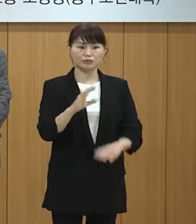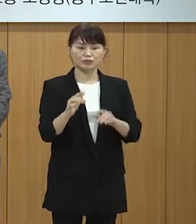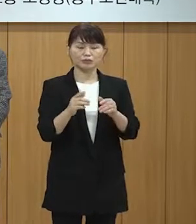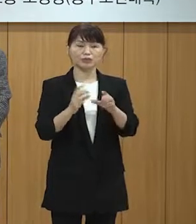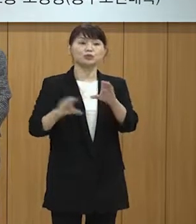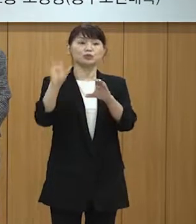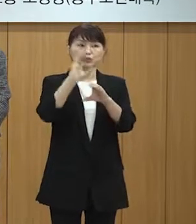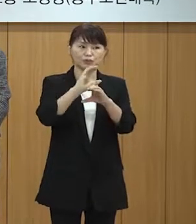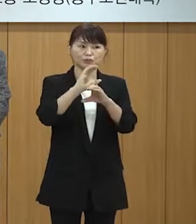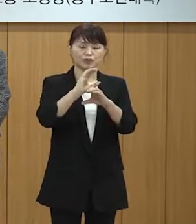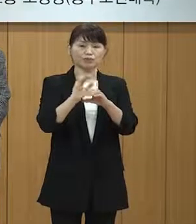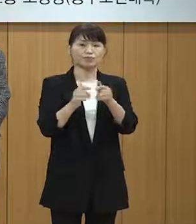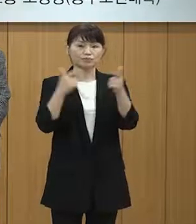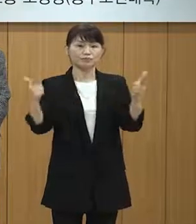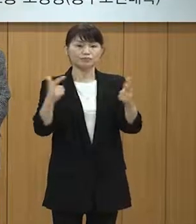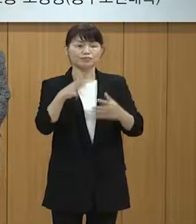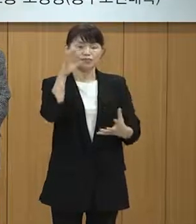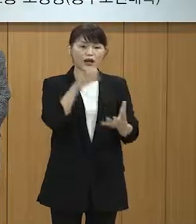9,406억 원으로